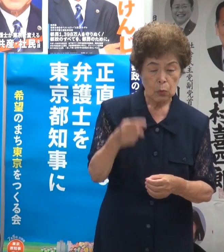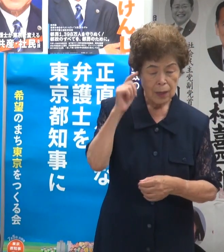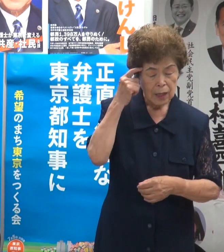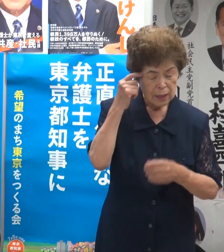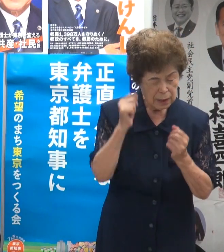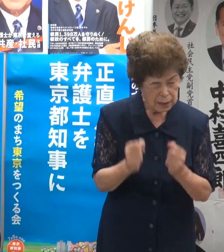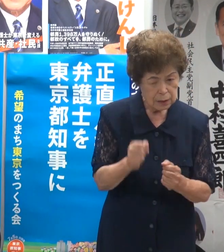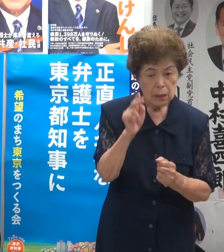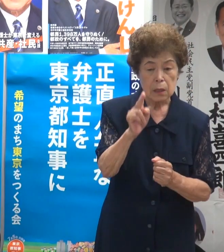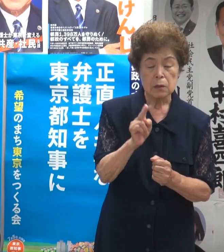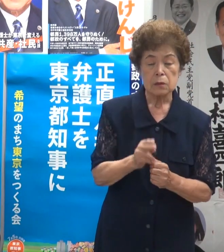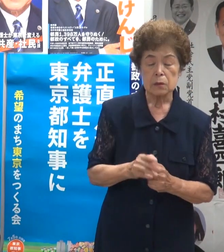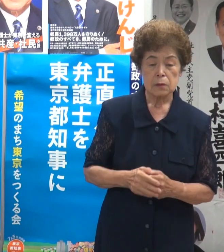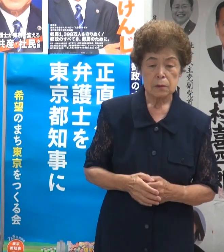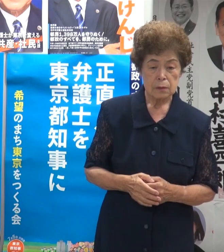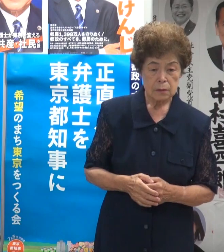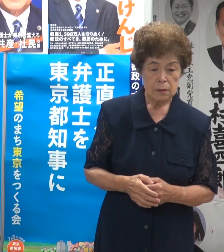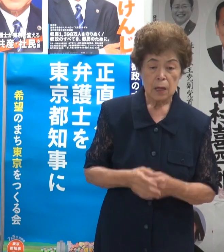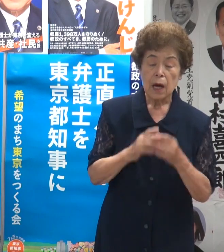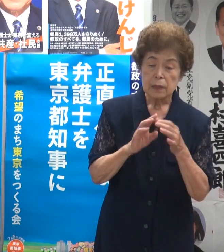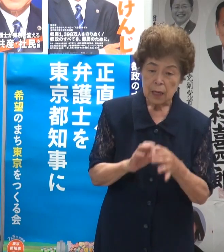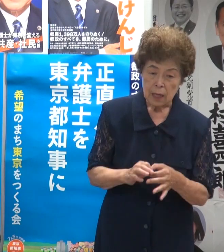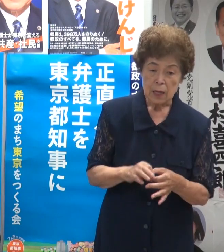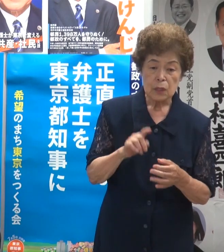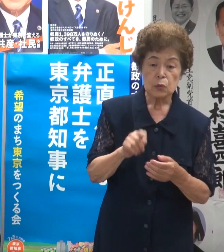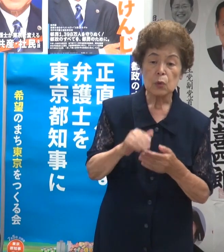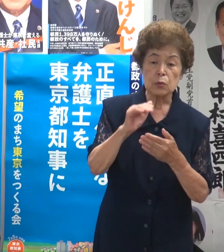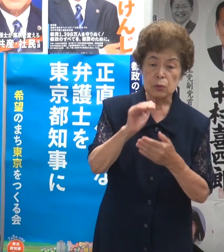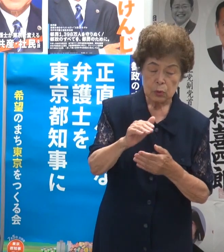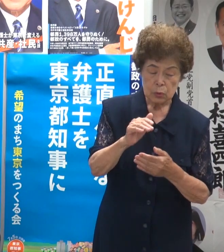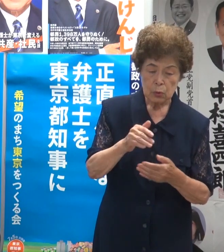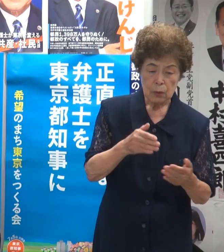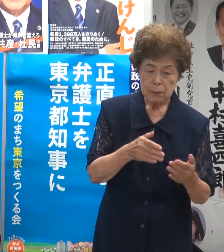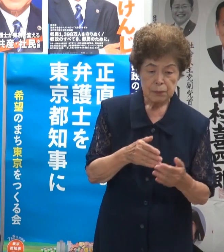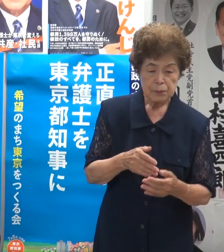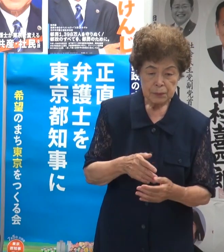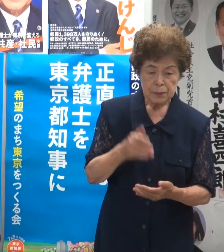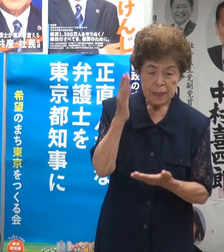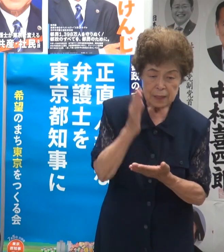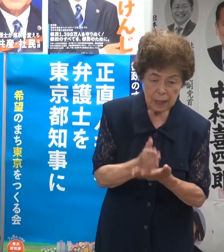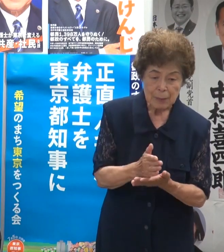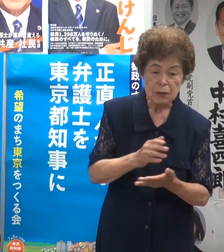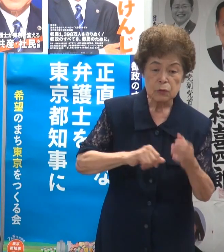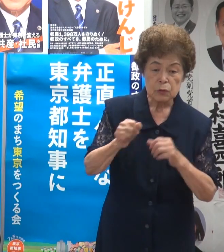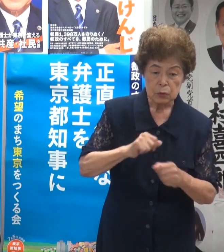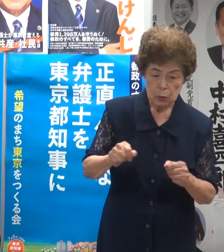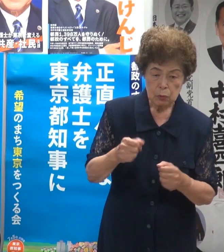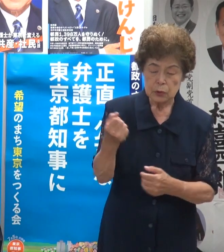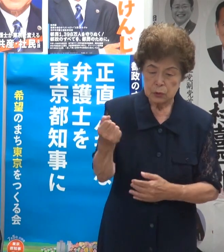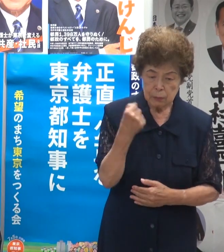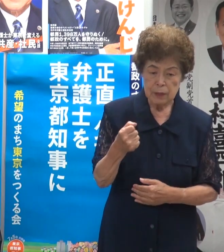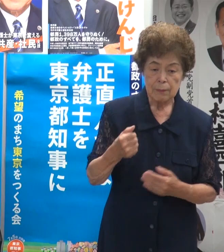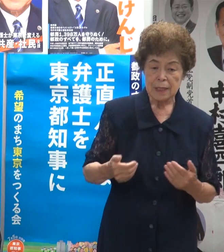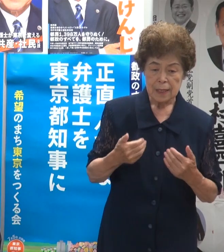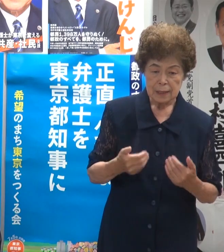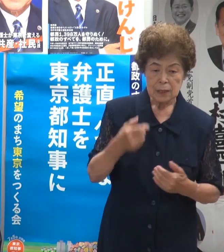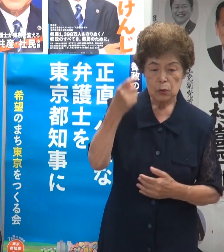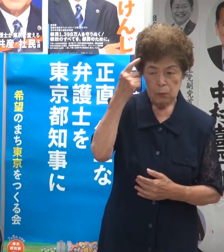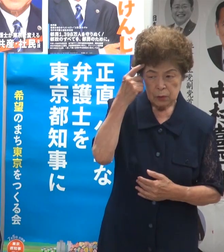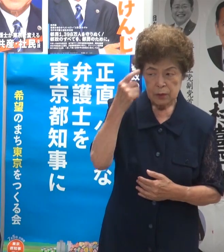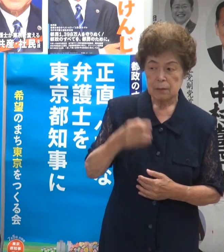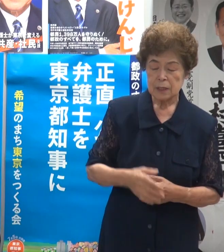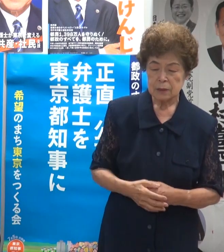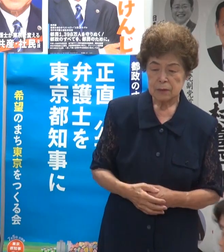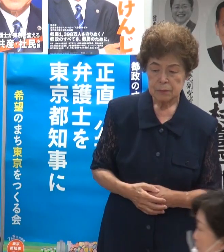るんですよ。だからそういうことを阻止する運動はこれから強化しなきゃいけないなと思ってます。 よろしい